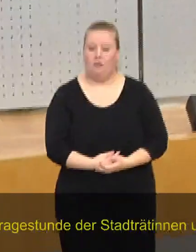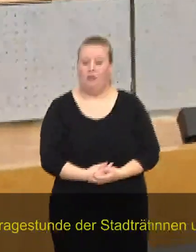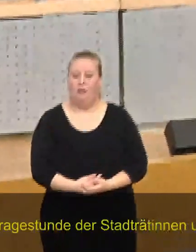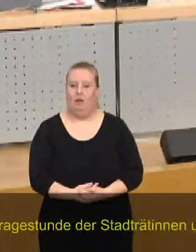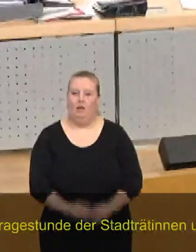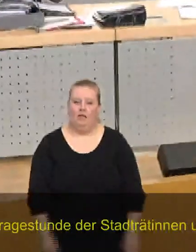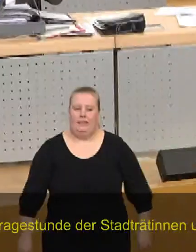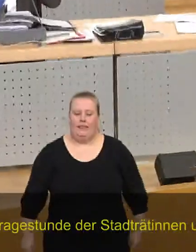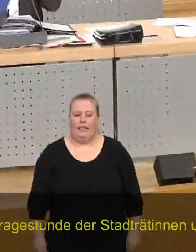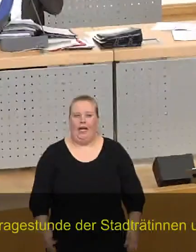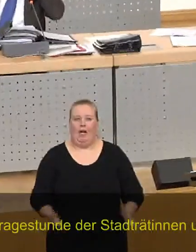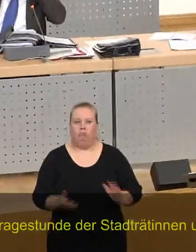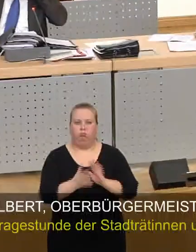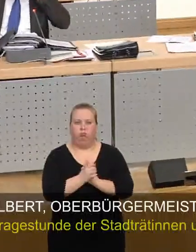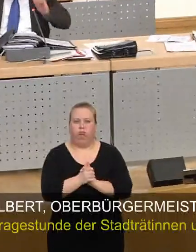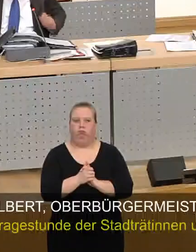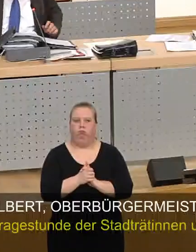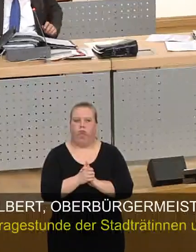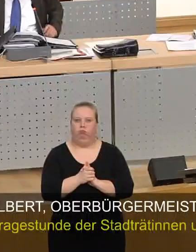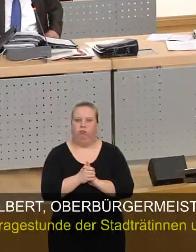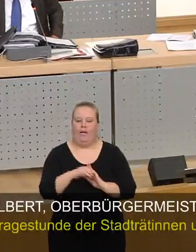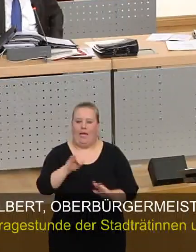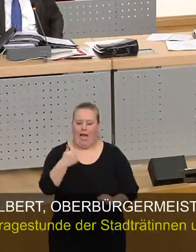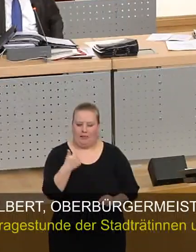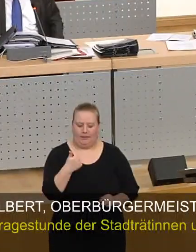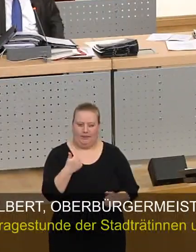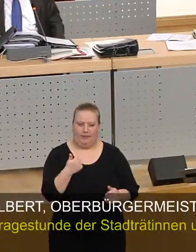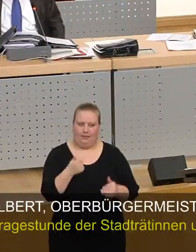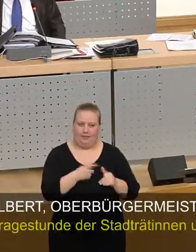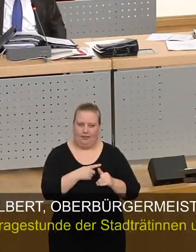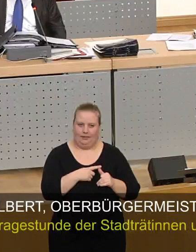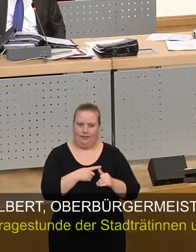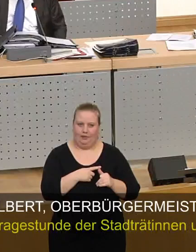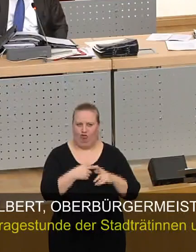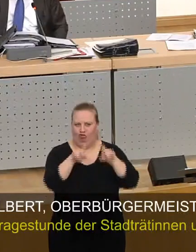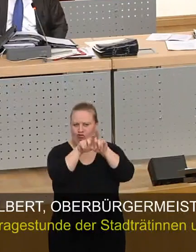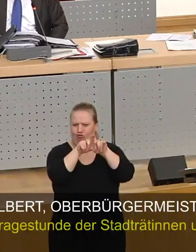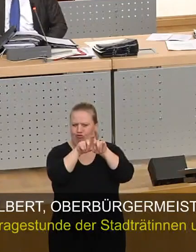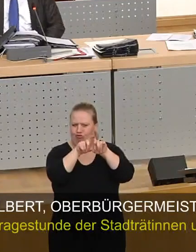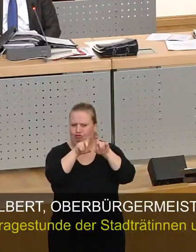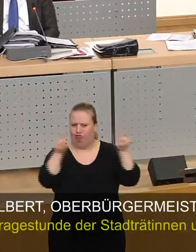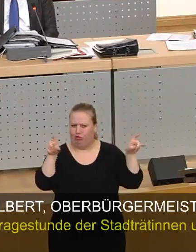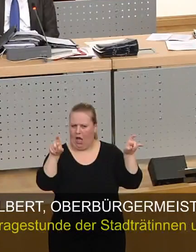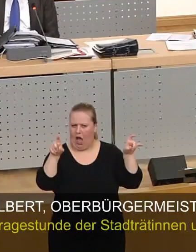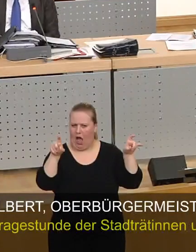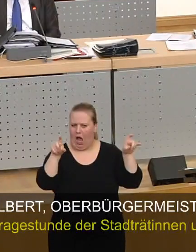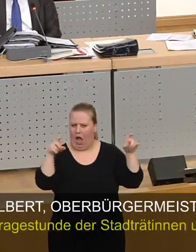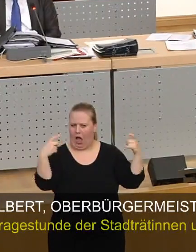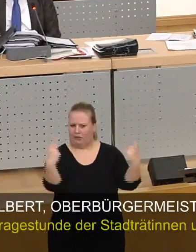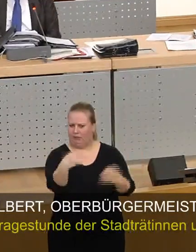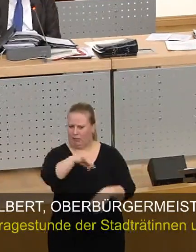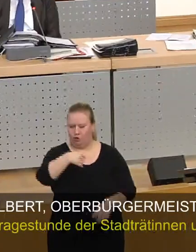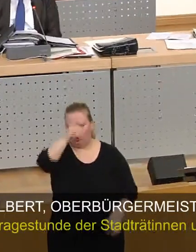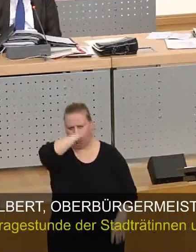Also, lieber Herr Green, erstens war die Staatspräsidentin zum Staatsbesuch